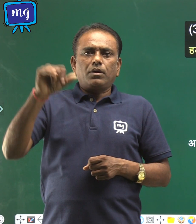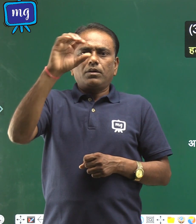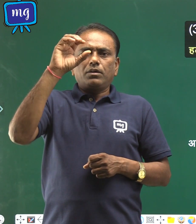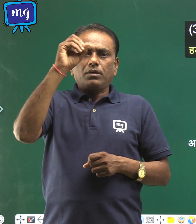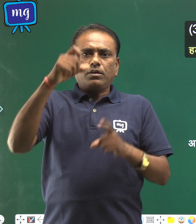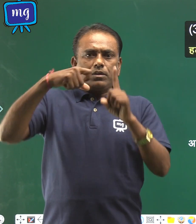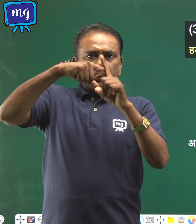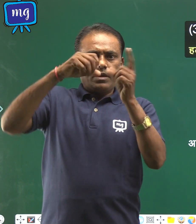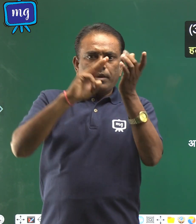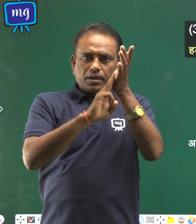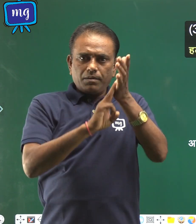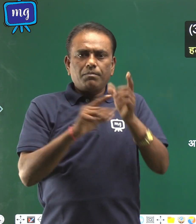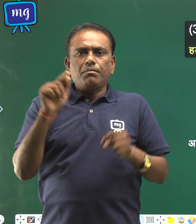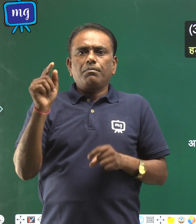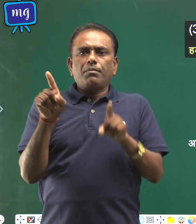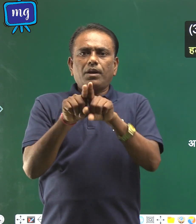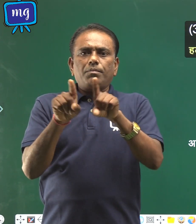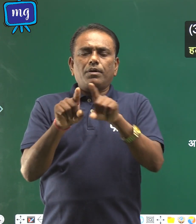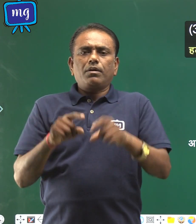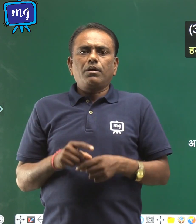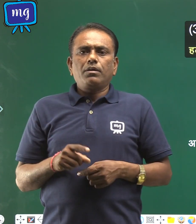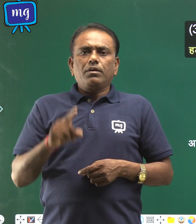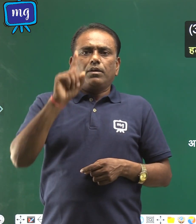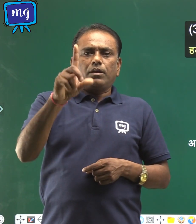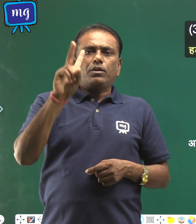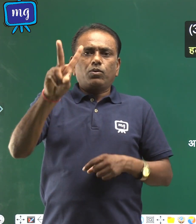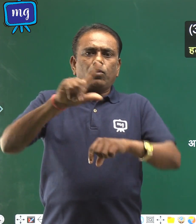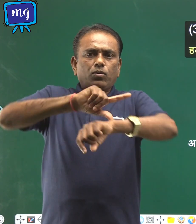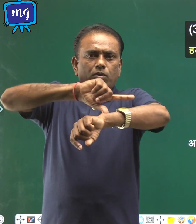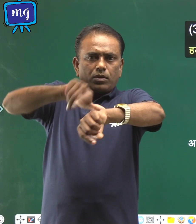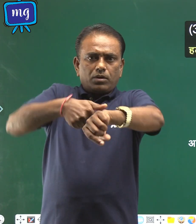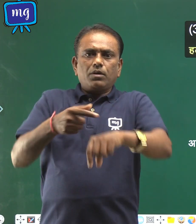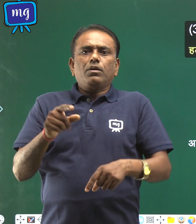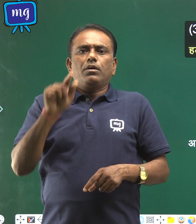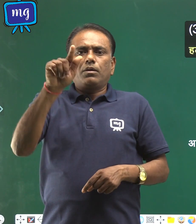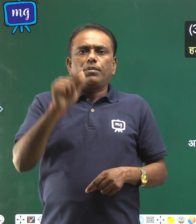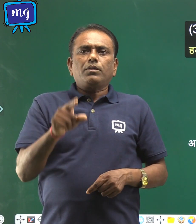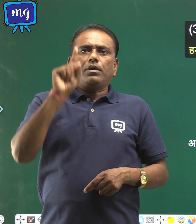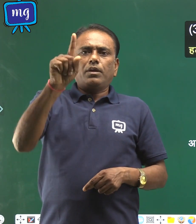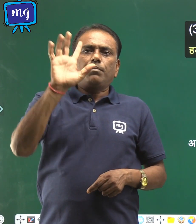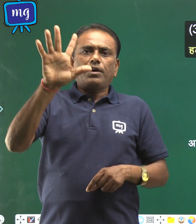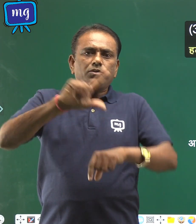किलोमीटर बराबर 12 घंटे अनुपात 15 घंटे